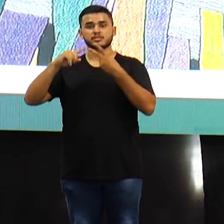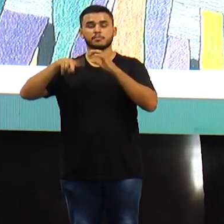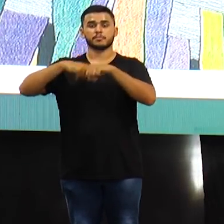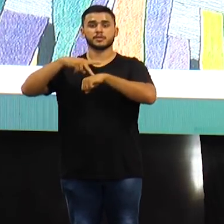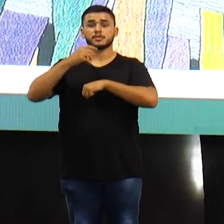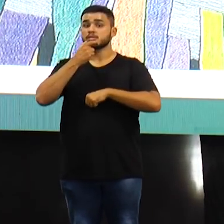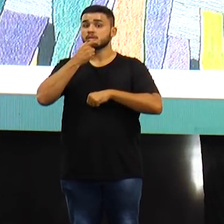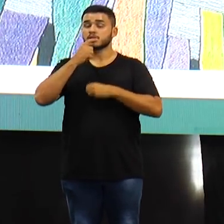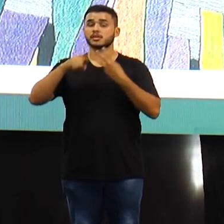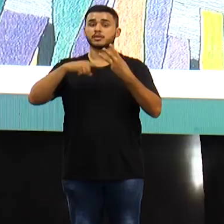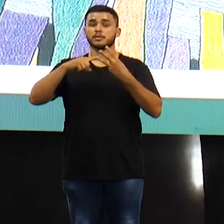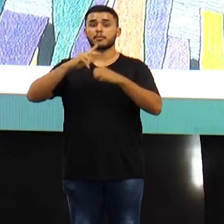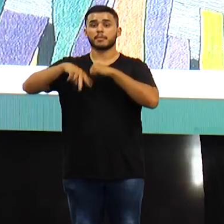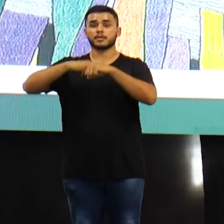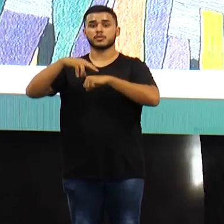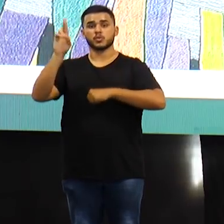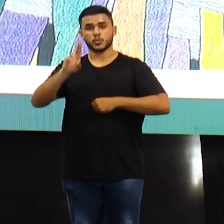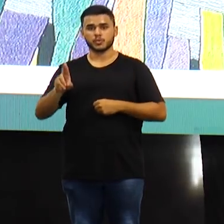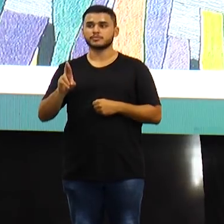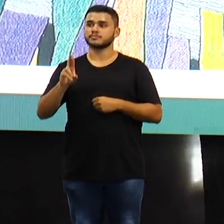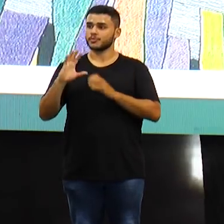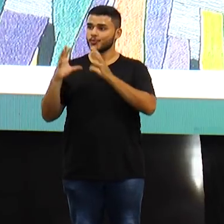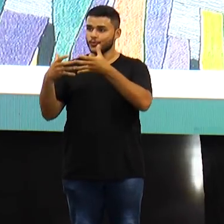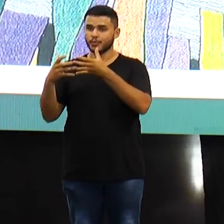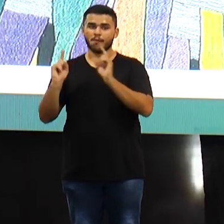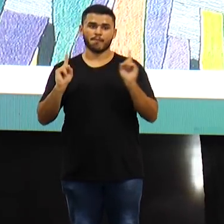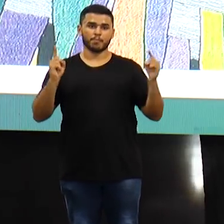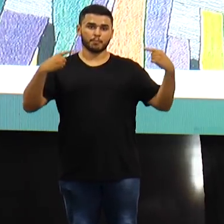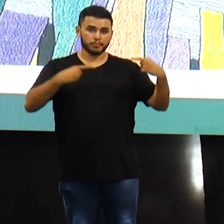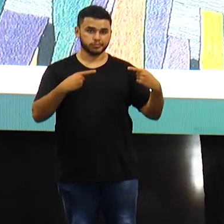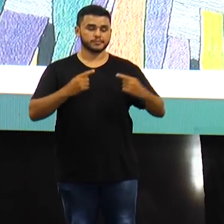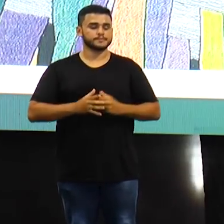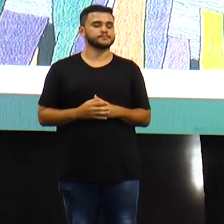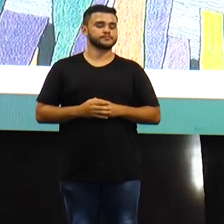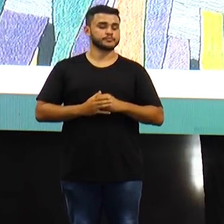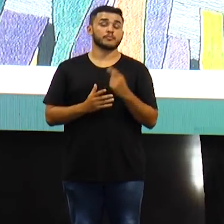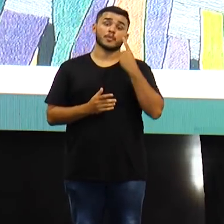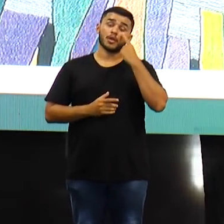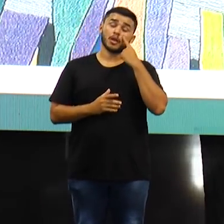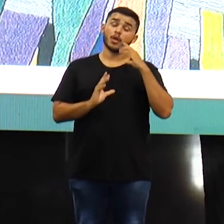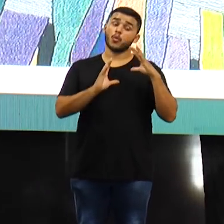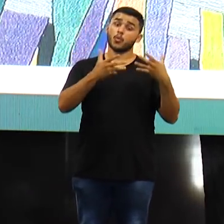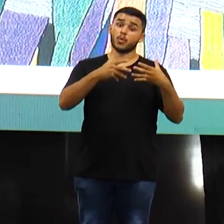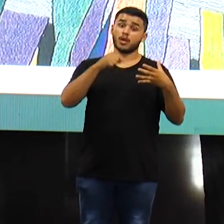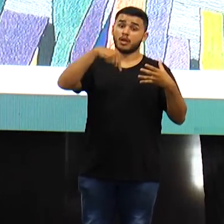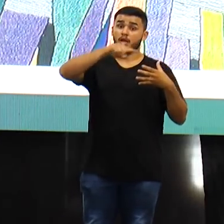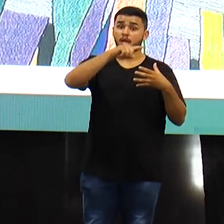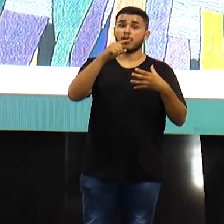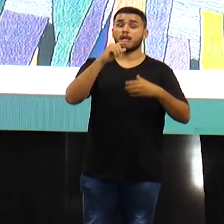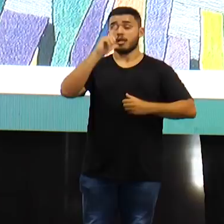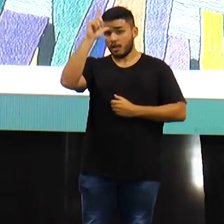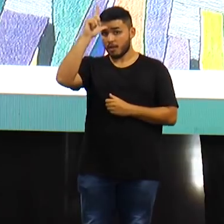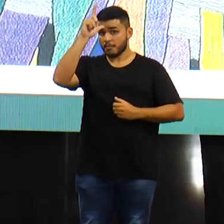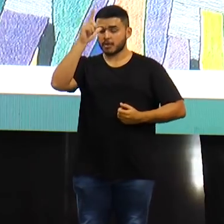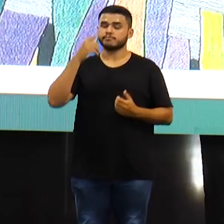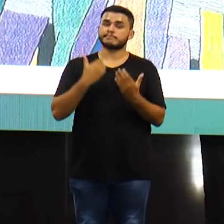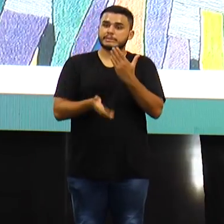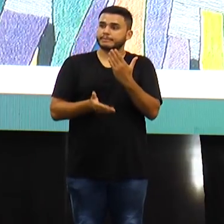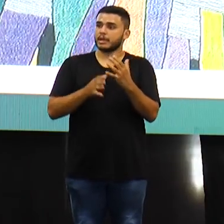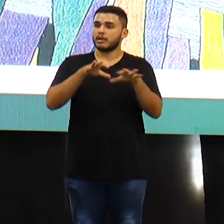enfim, certo? Professor, o que mais? Então a Alemanha perde suas colônias,